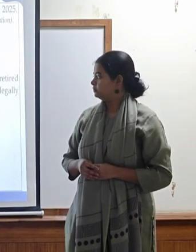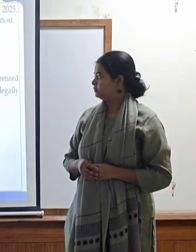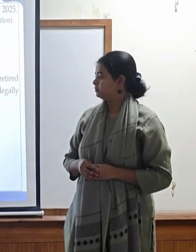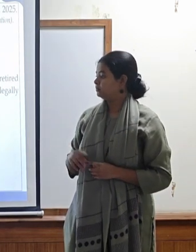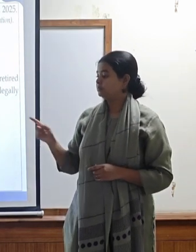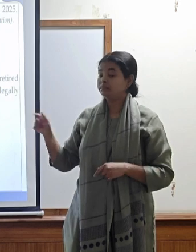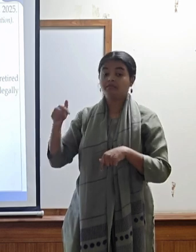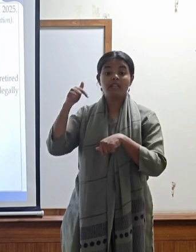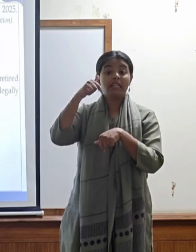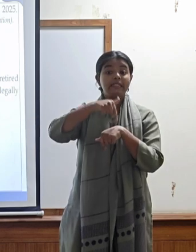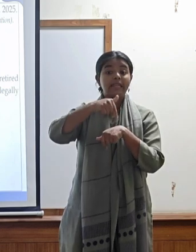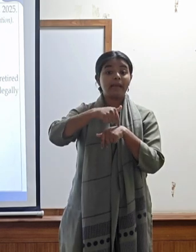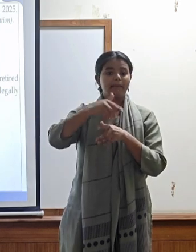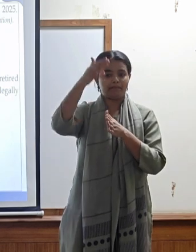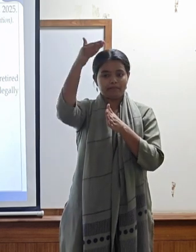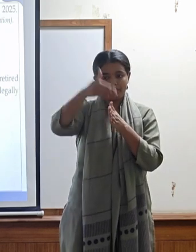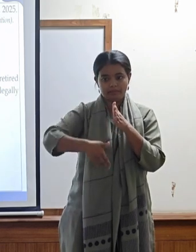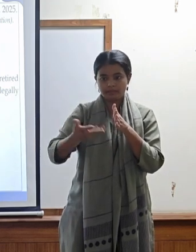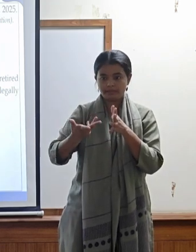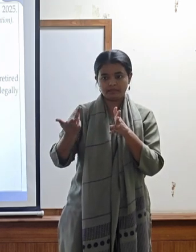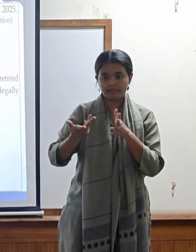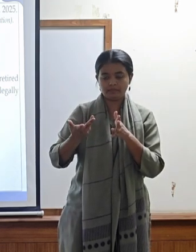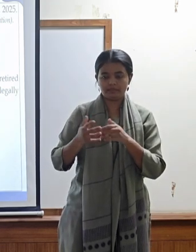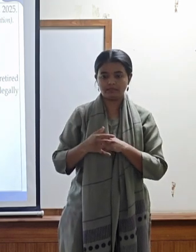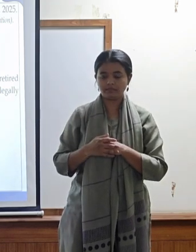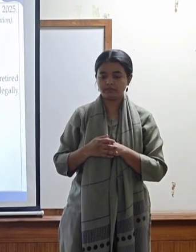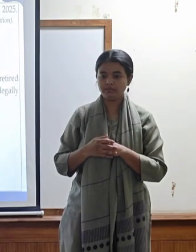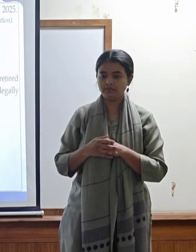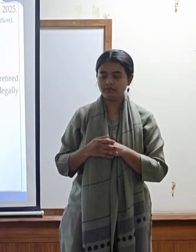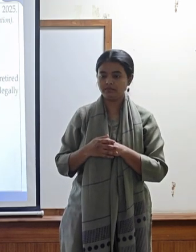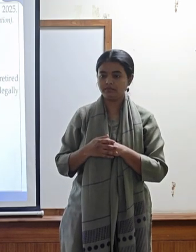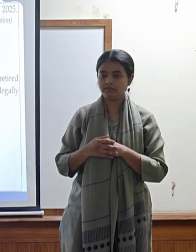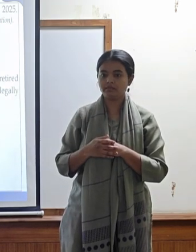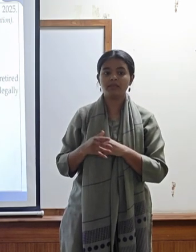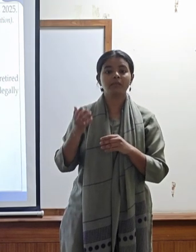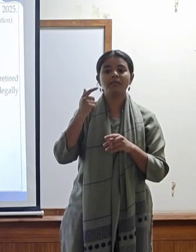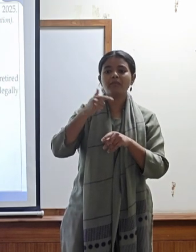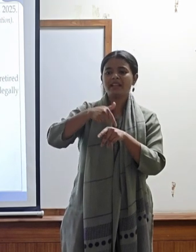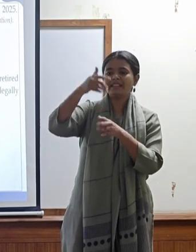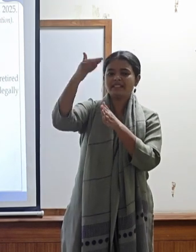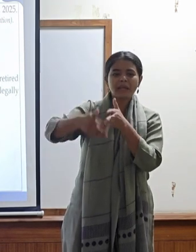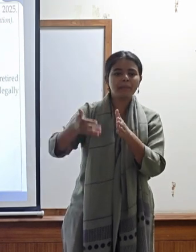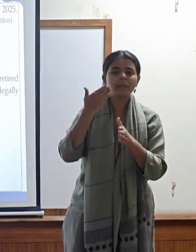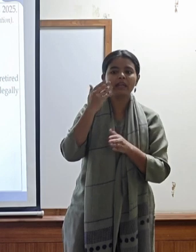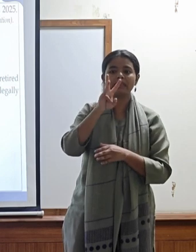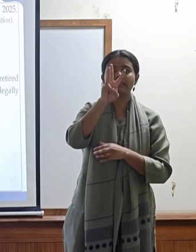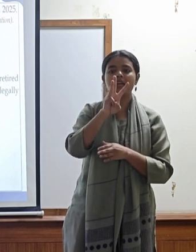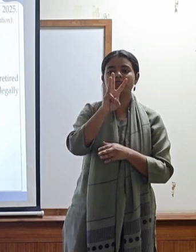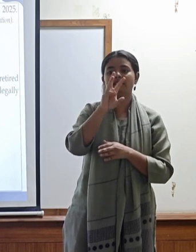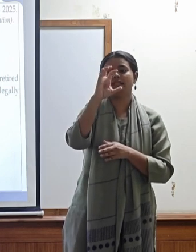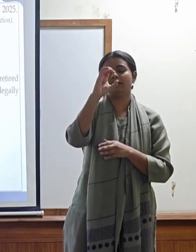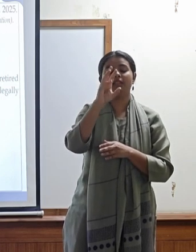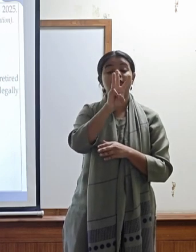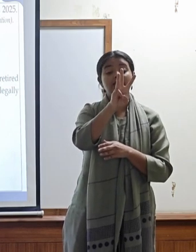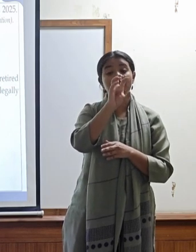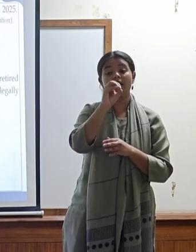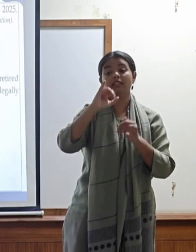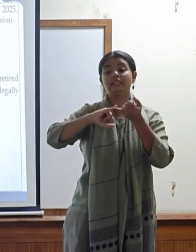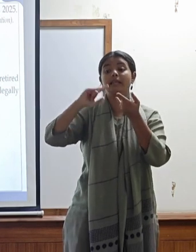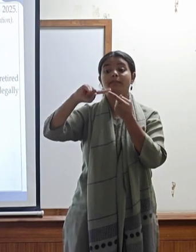टाइमलाइन देखें अगर हम, तो पहले ये 30 सितंबर थी, उसके बाद अब इंक्रीज करके 30 नवंबर